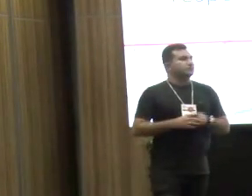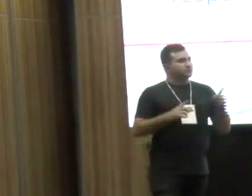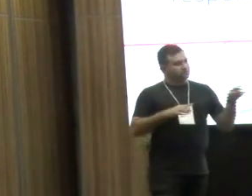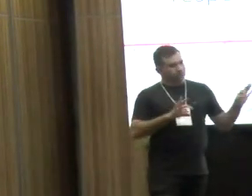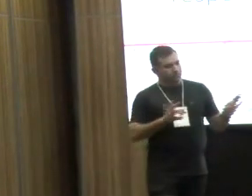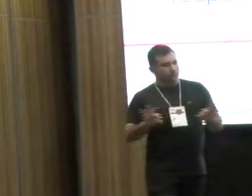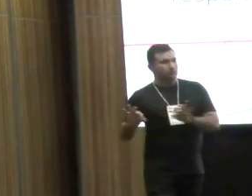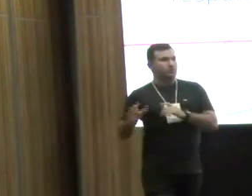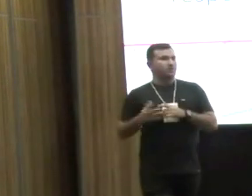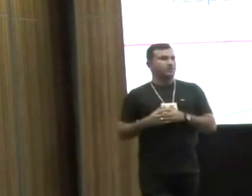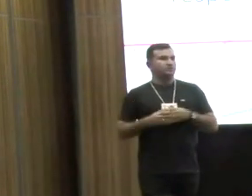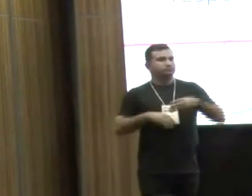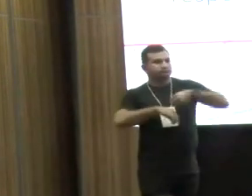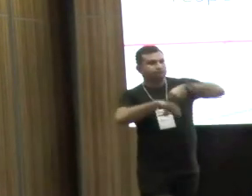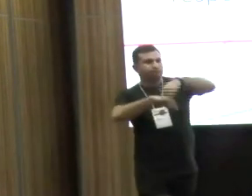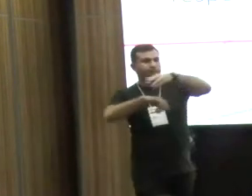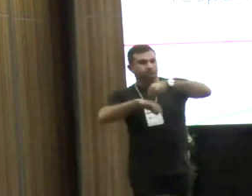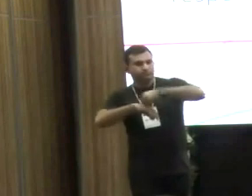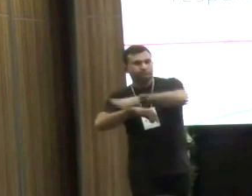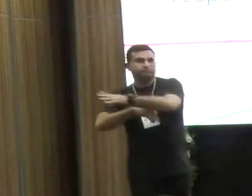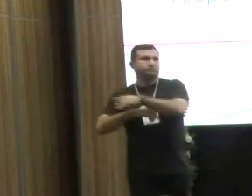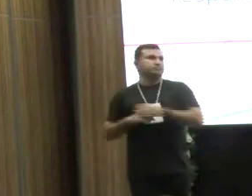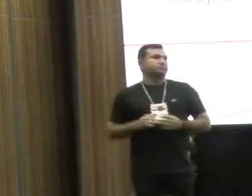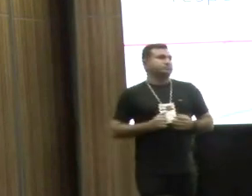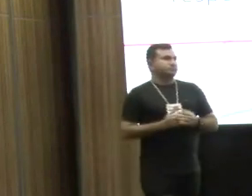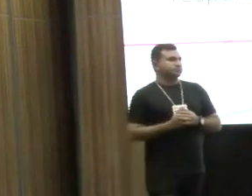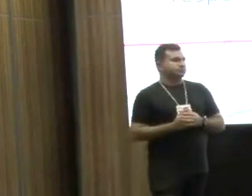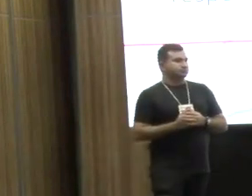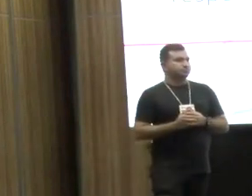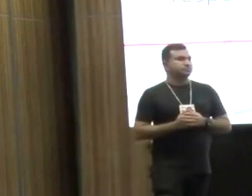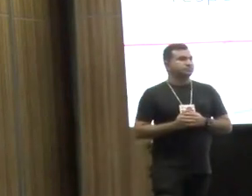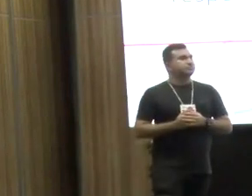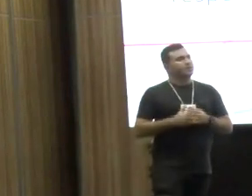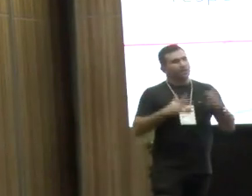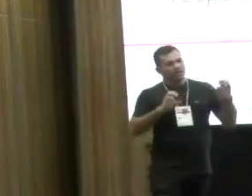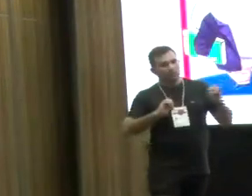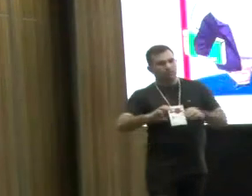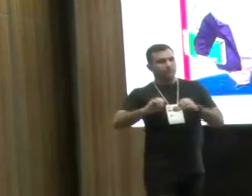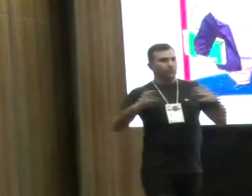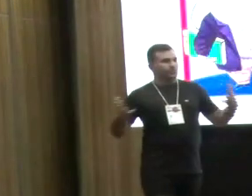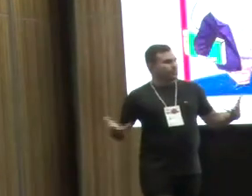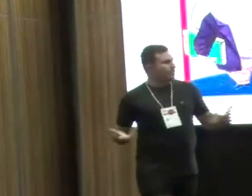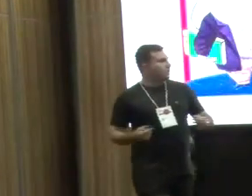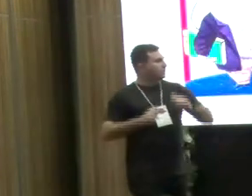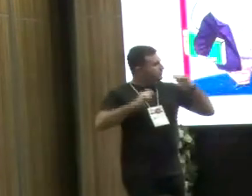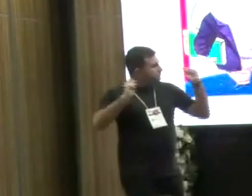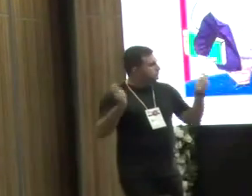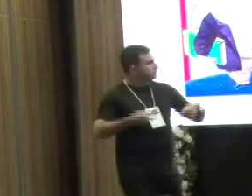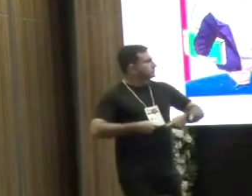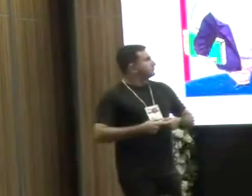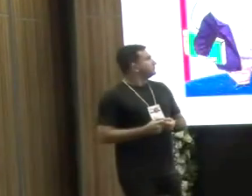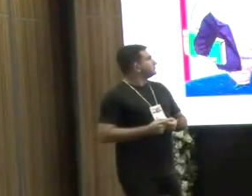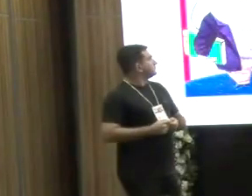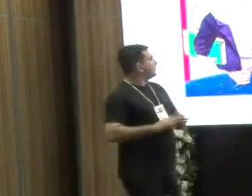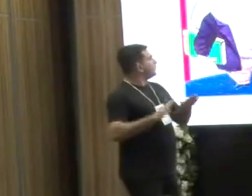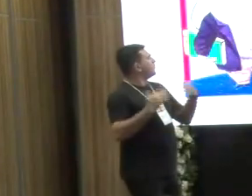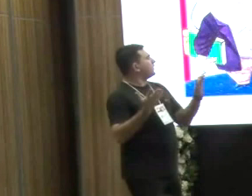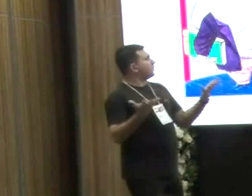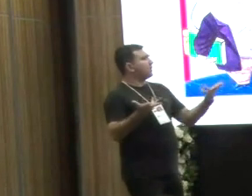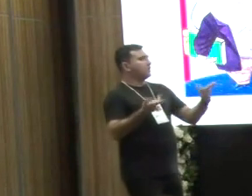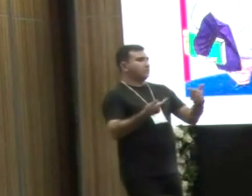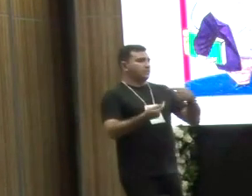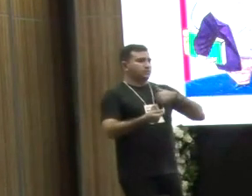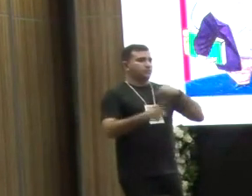colabore, contribua para uma educação de qualidade? E que qualidade eu vou